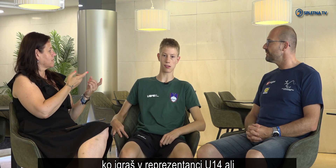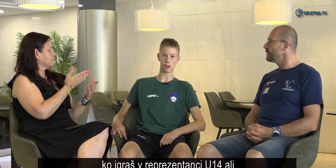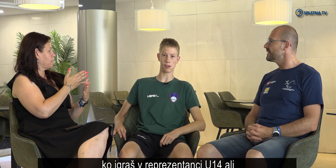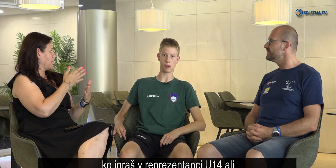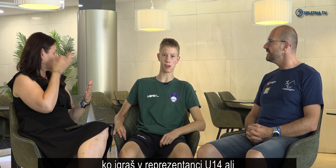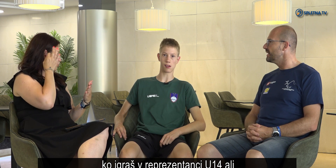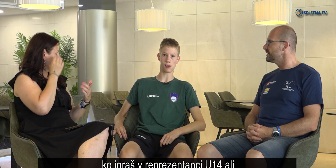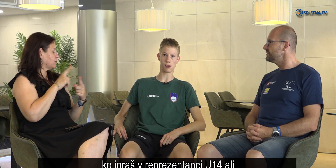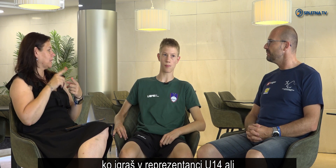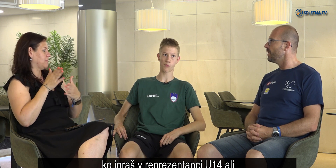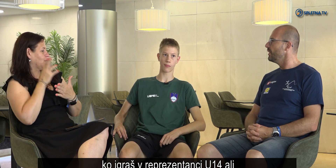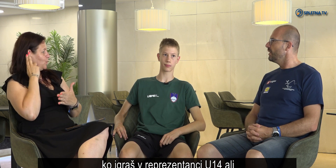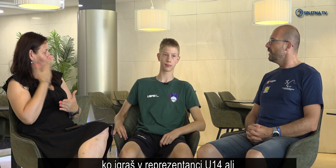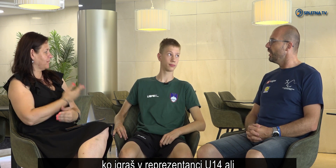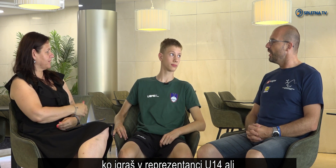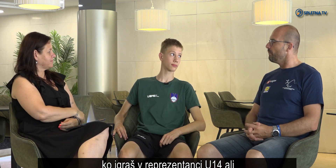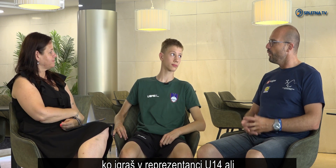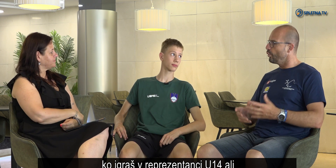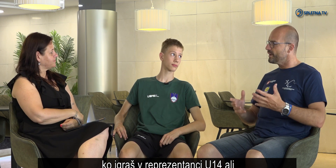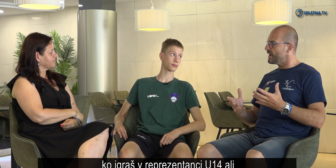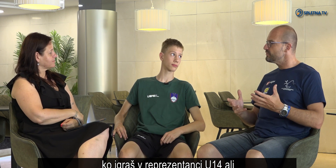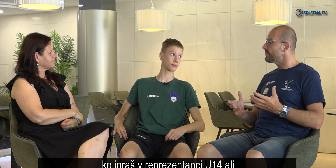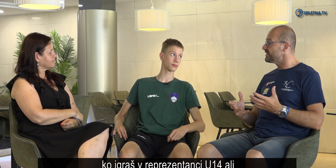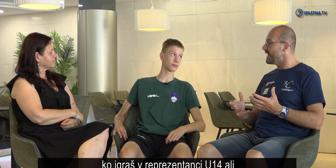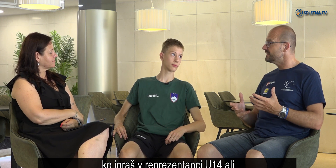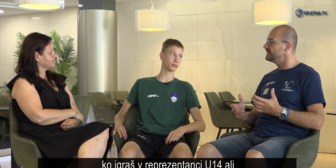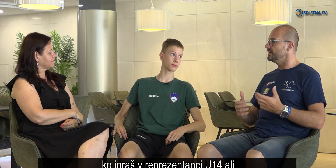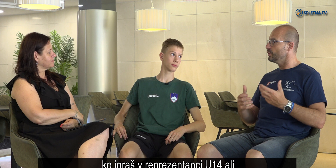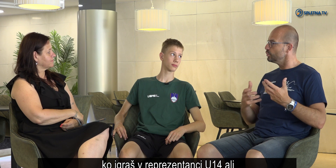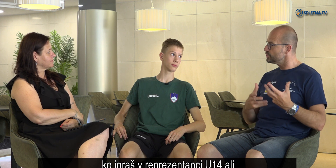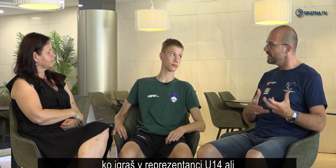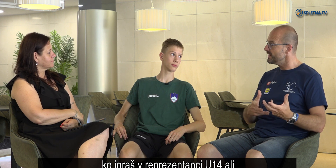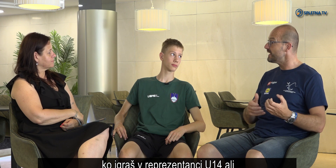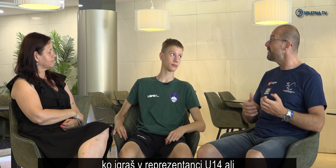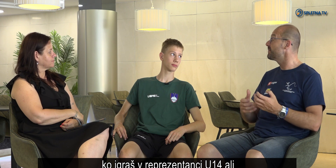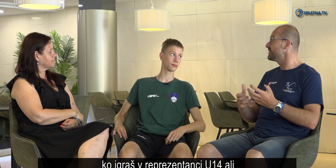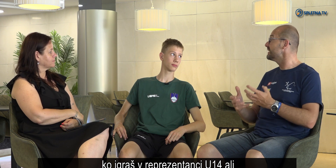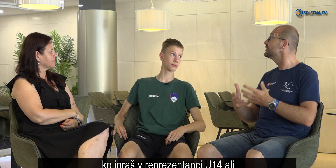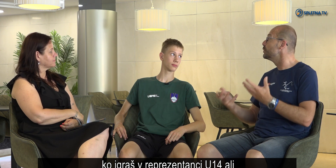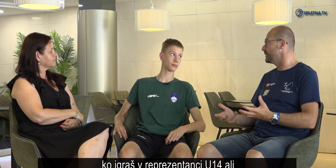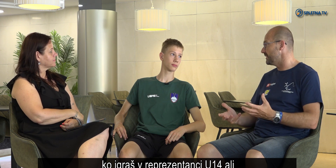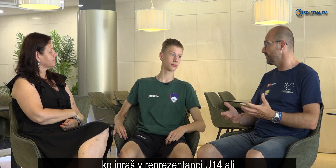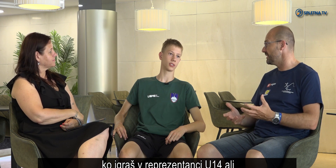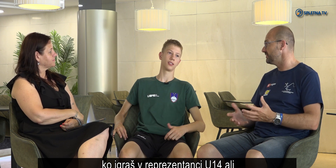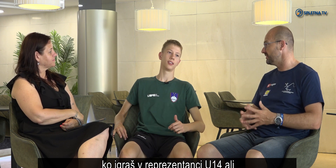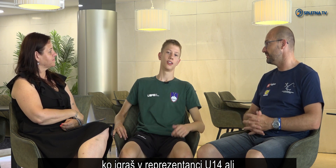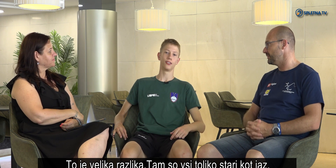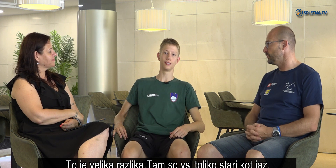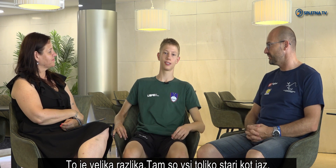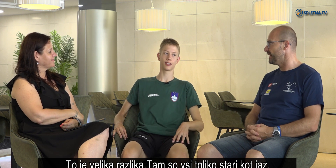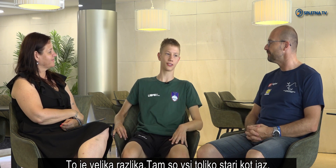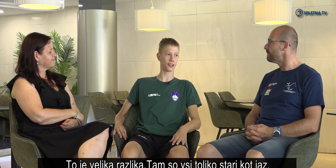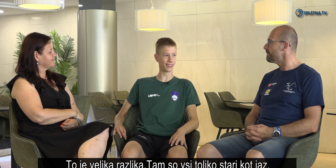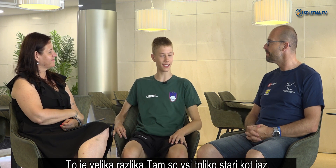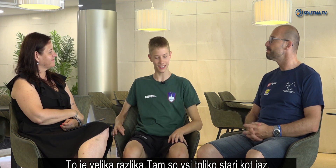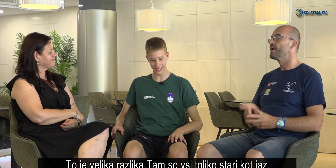Kakšna pravzaprav je razlika, recimo, ko igraš v reprezentanci U14 ali pa v reprezentanci gluhih, v kateri si tako